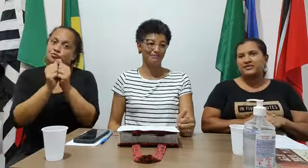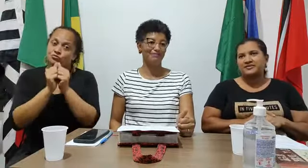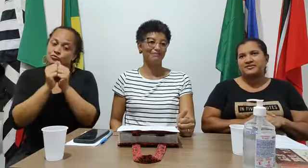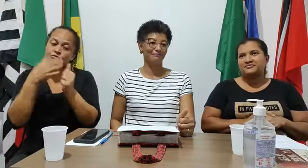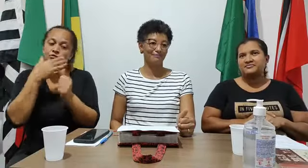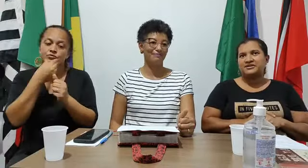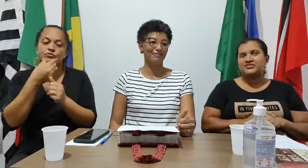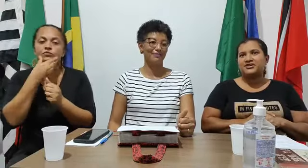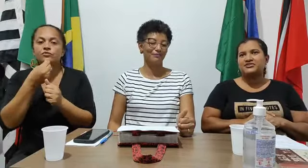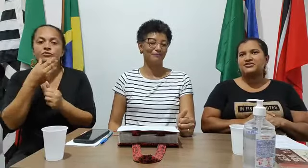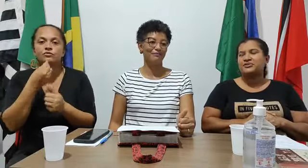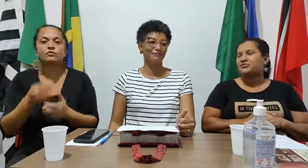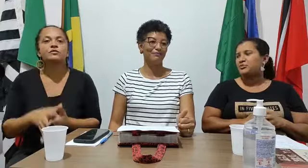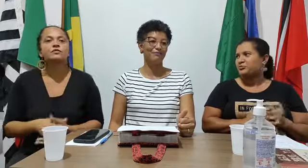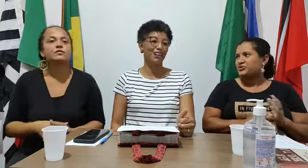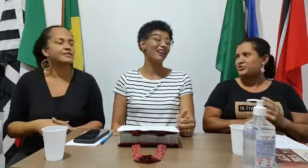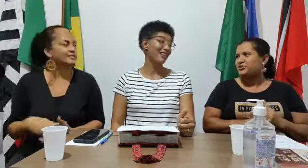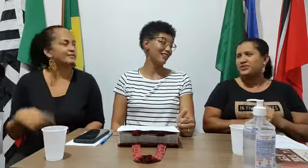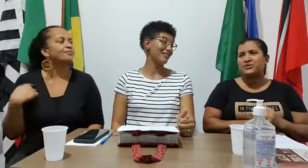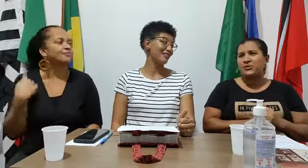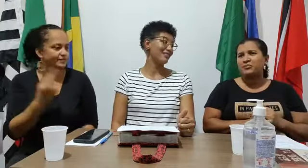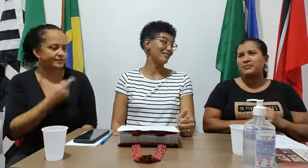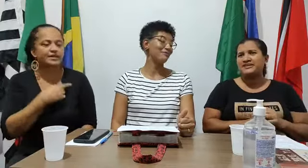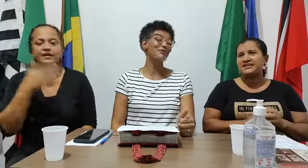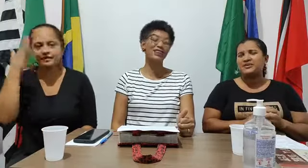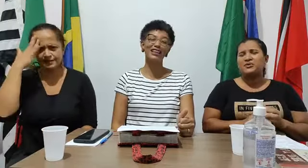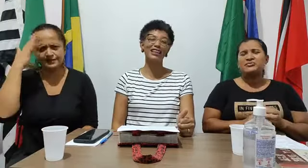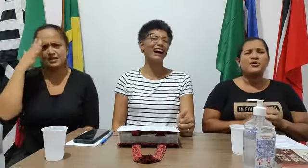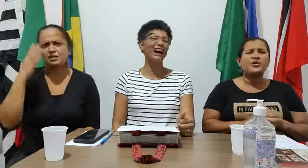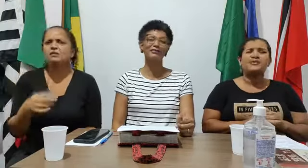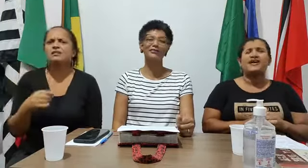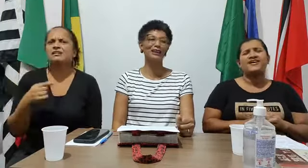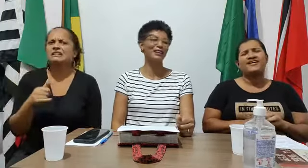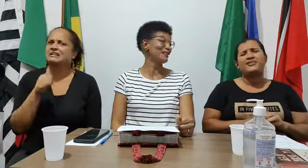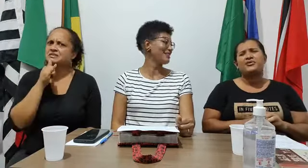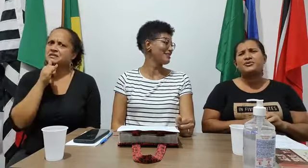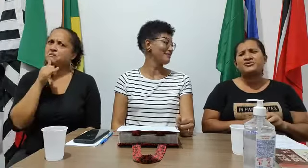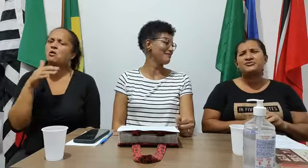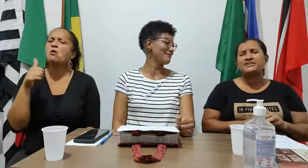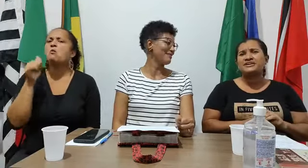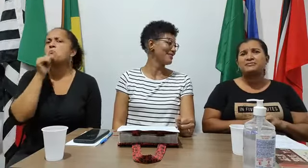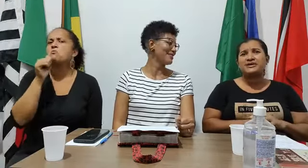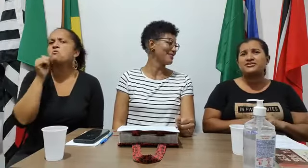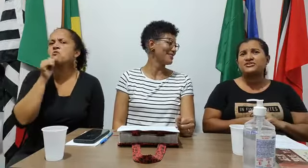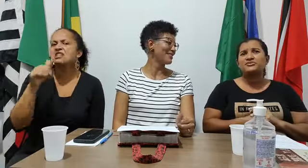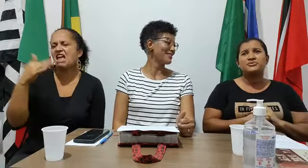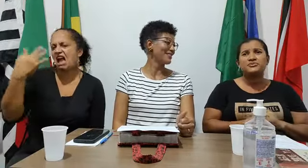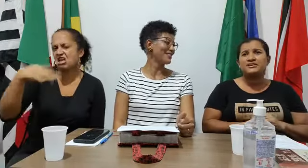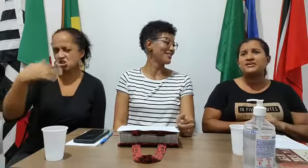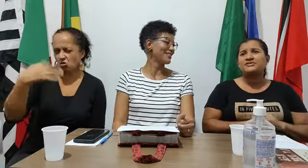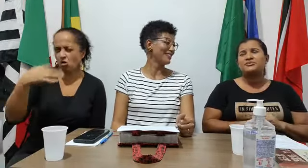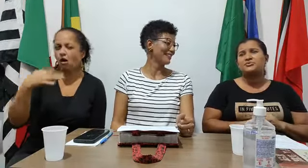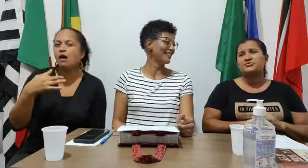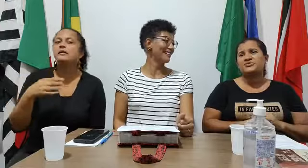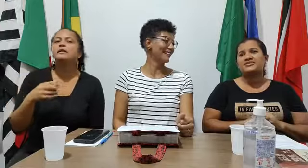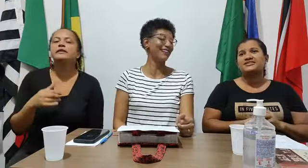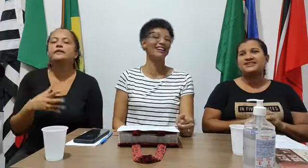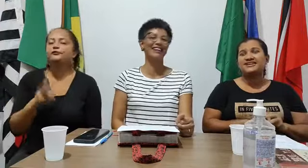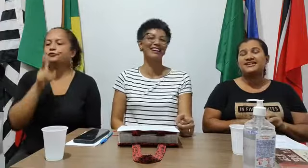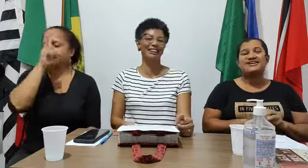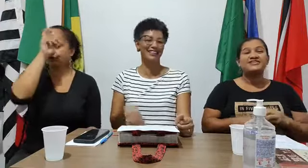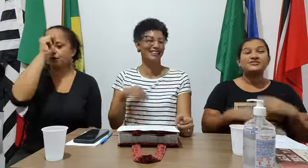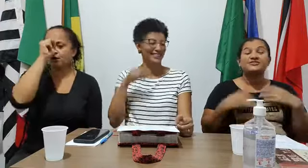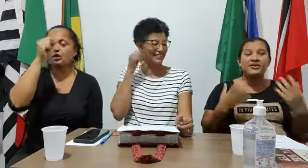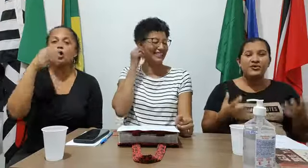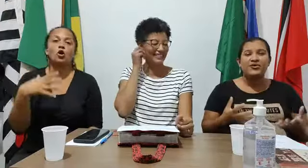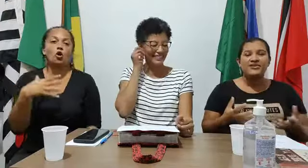contrário. Acho que a gente aguenta um pouco mais de dor que homem, né? Sim. Homem quando fica gripadinho, meu Deus.